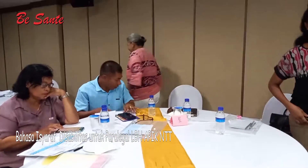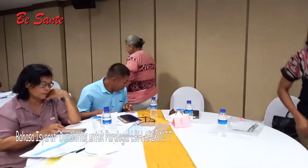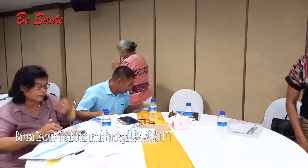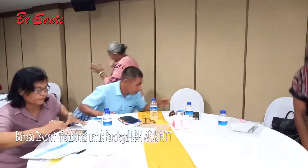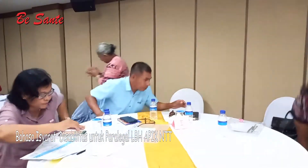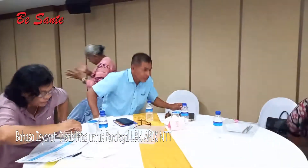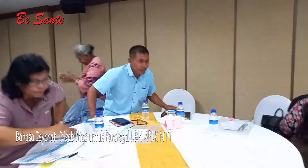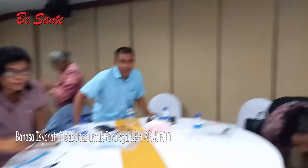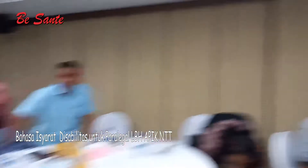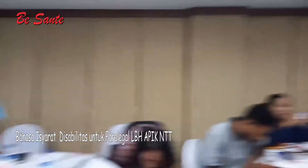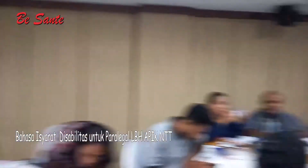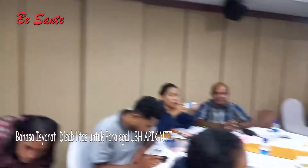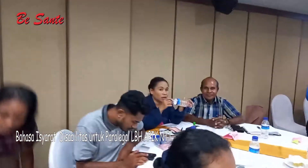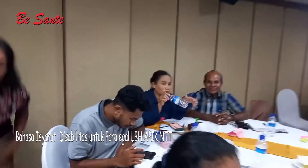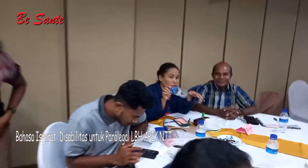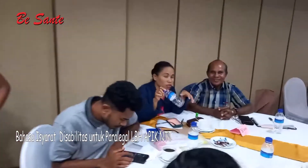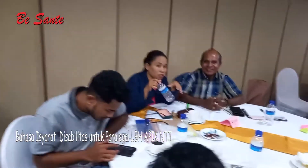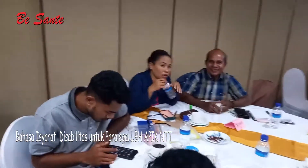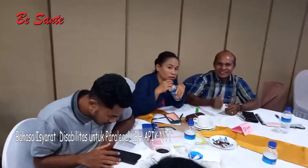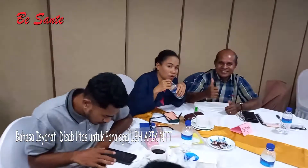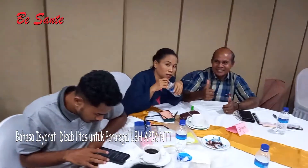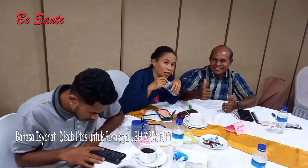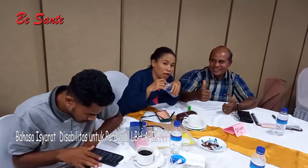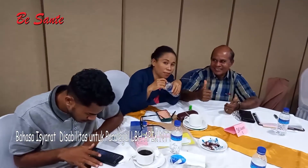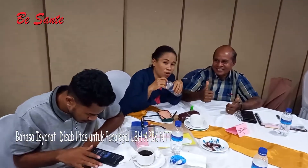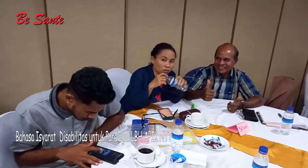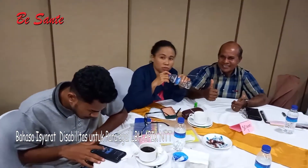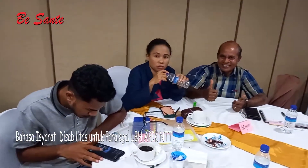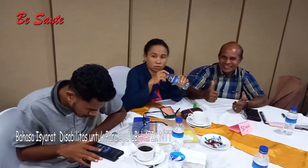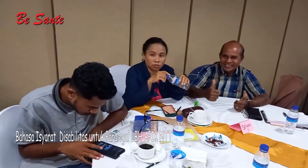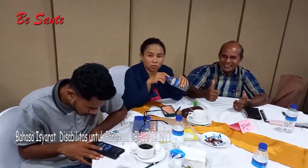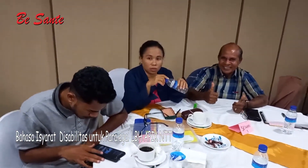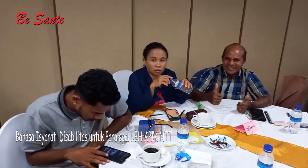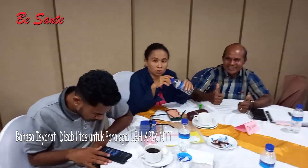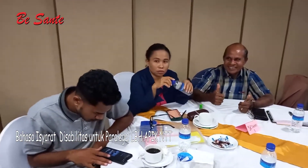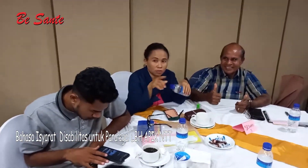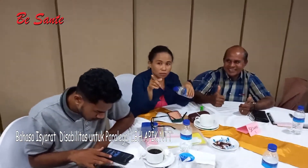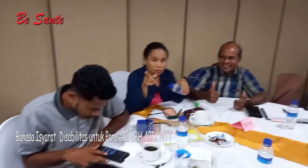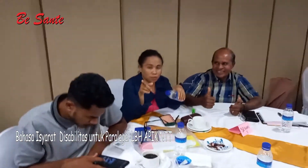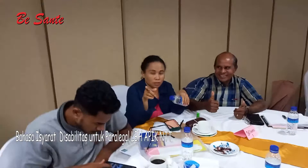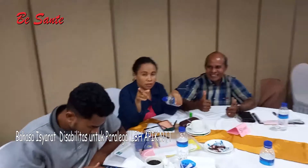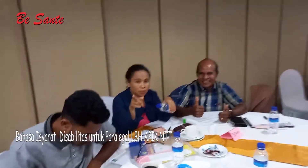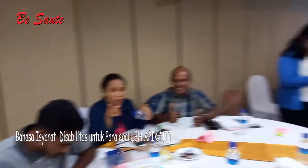Kamboja. Ya. Kan ada duduk situ, jangan kasih nilai tambah. Oh, salah deh. Son.